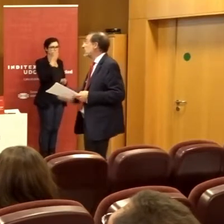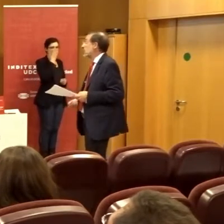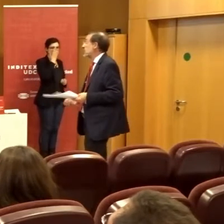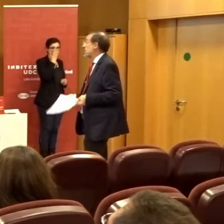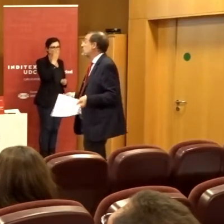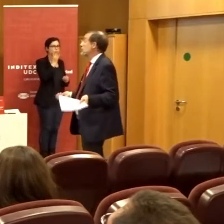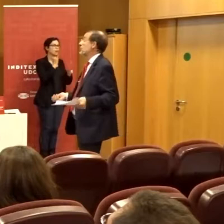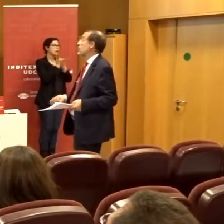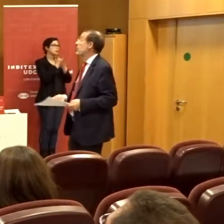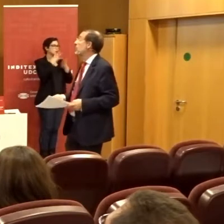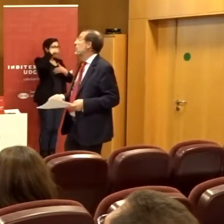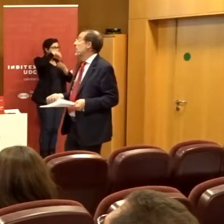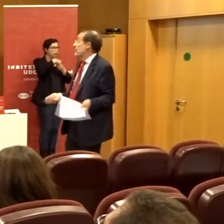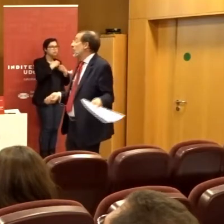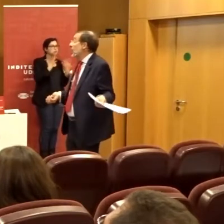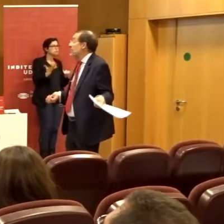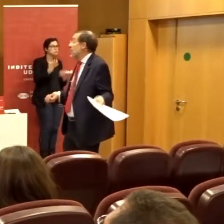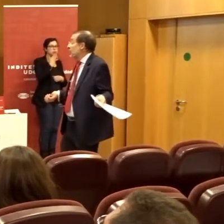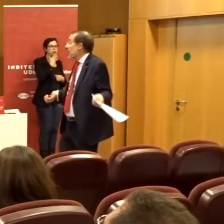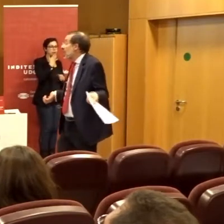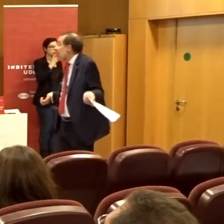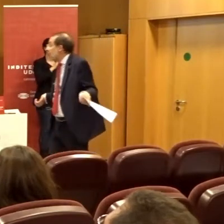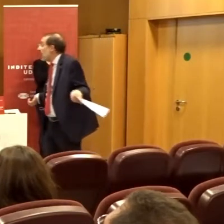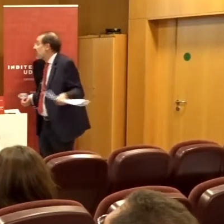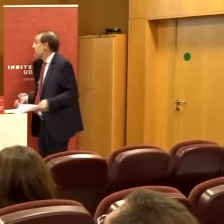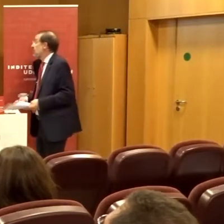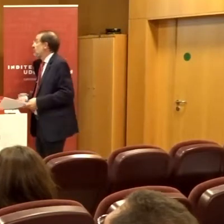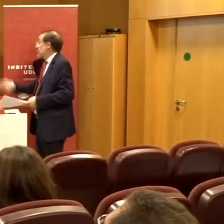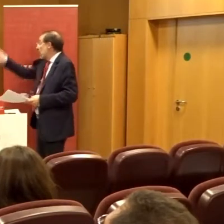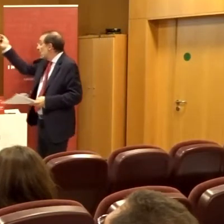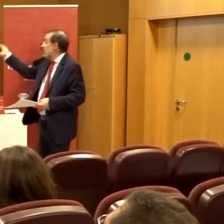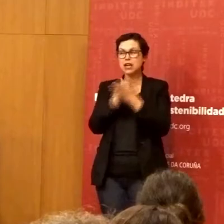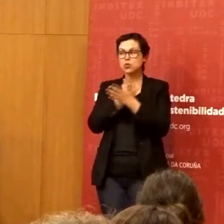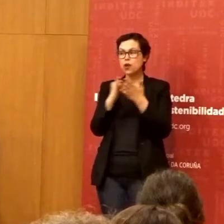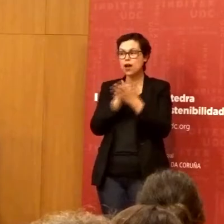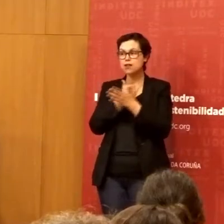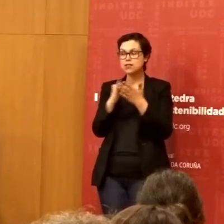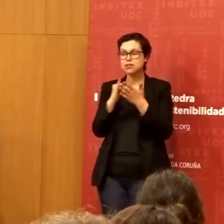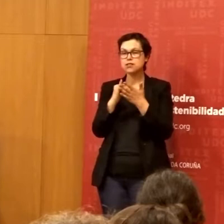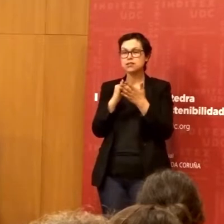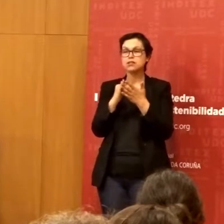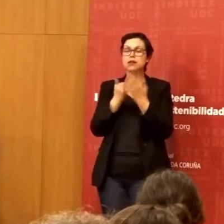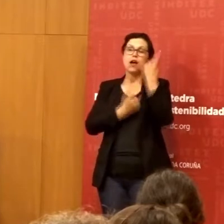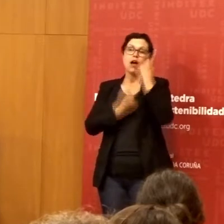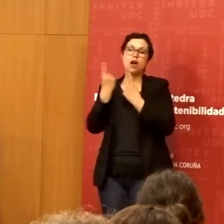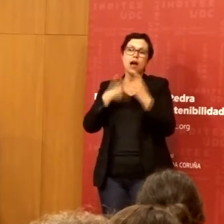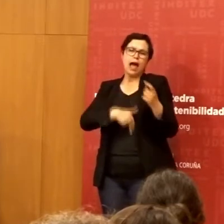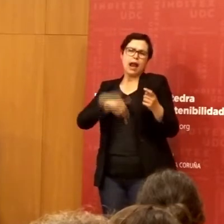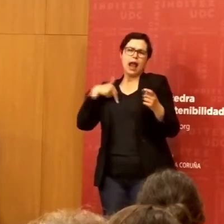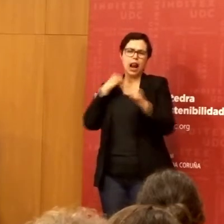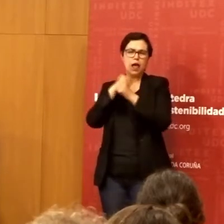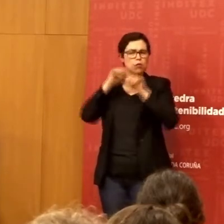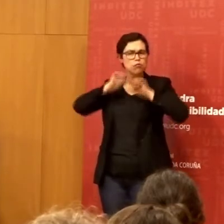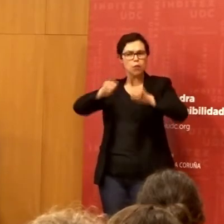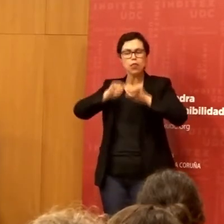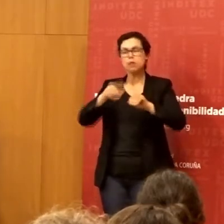algunas de las asignaturas que tenemos, pues son asignaturas relacionadas, pues algunas con la formación laboral general, como prevención